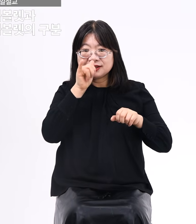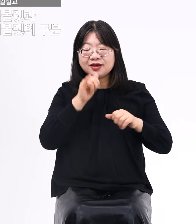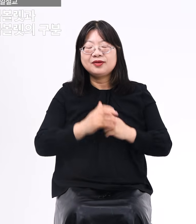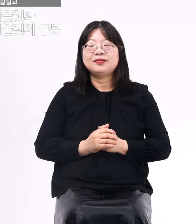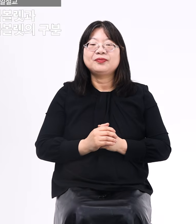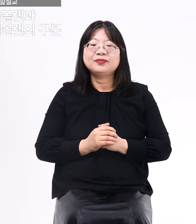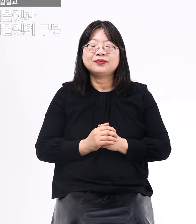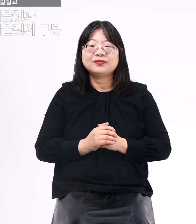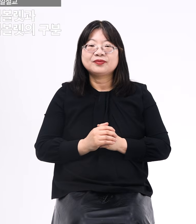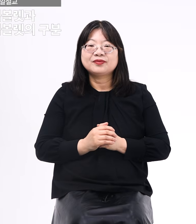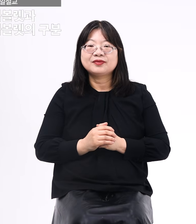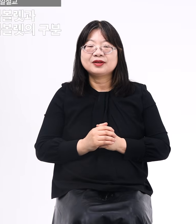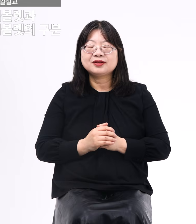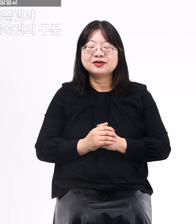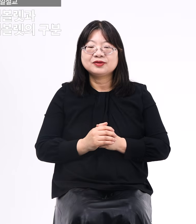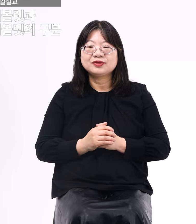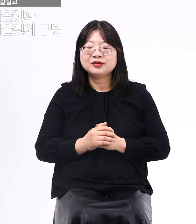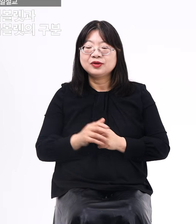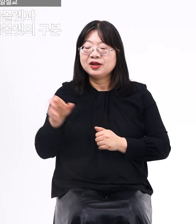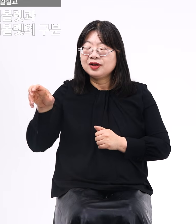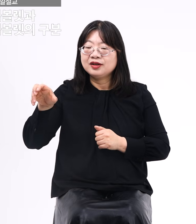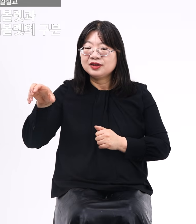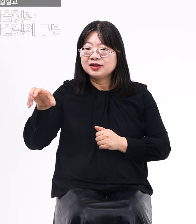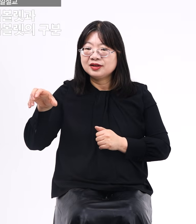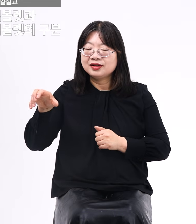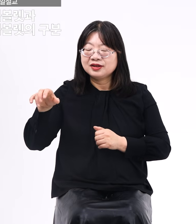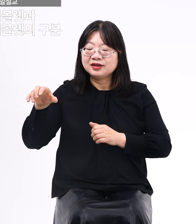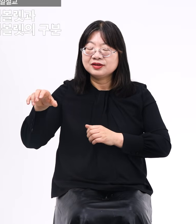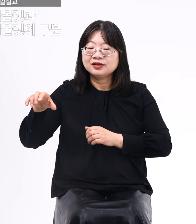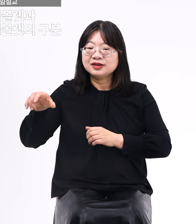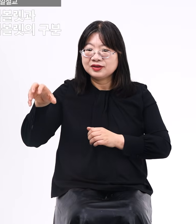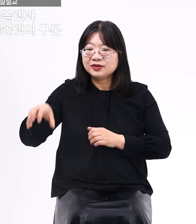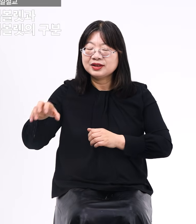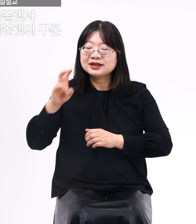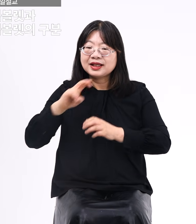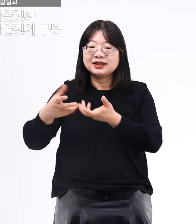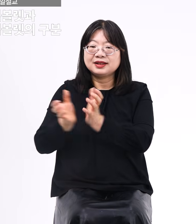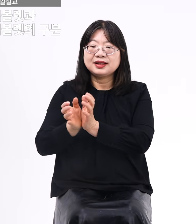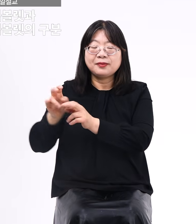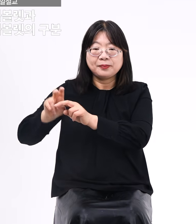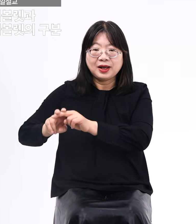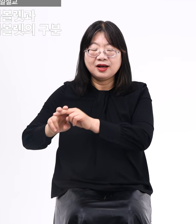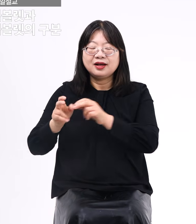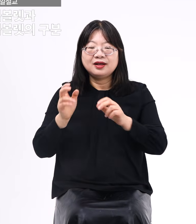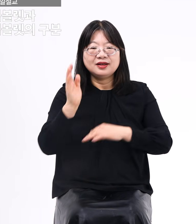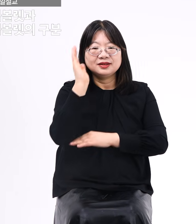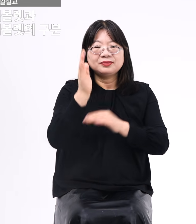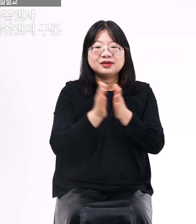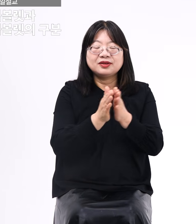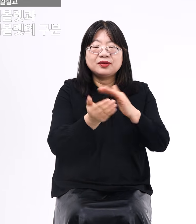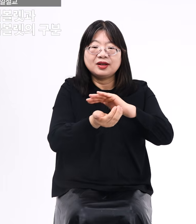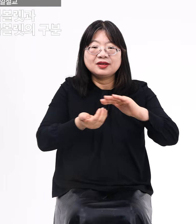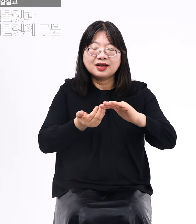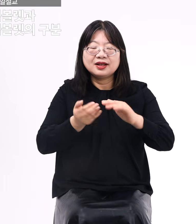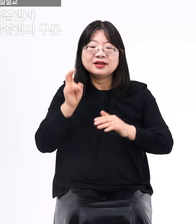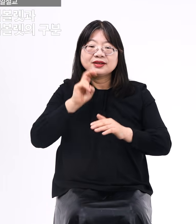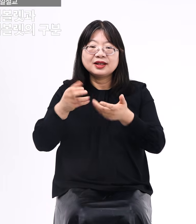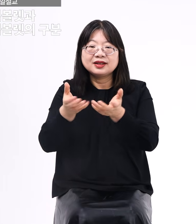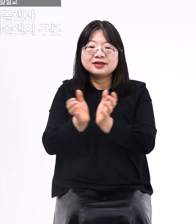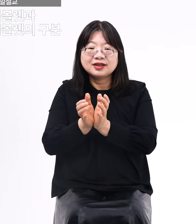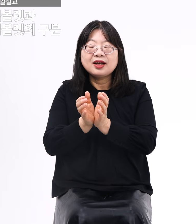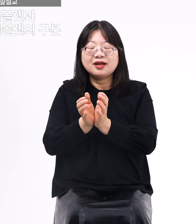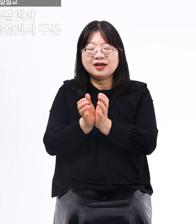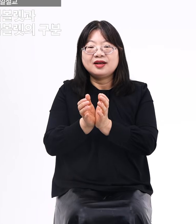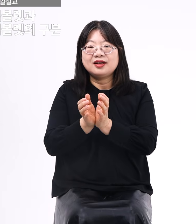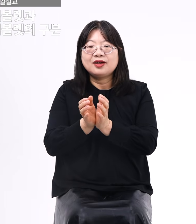한쪽 편에 찬양대석이 이렇게 앉아 있고. 그 이제 집회 시작하기 전에 말씀 듣기 전에 찬양들 보통